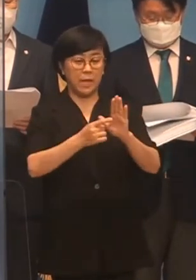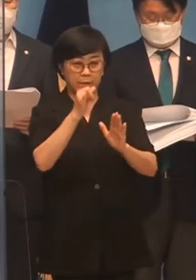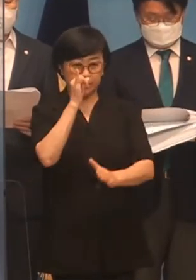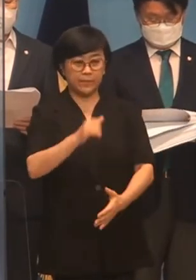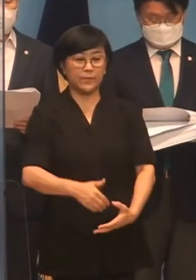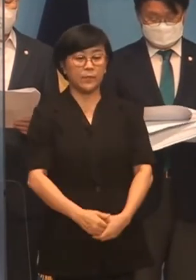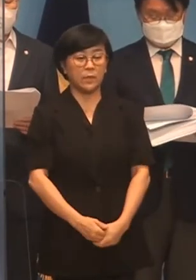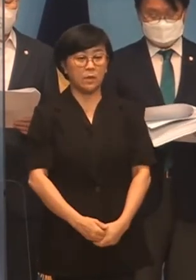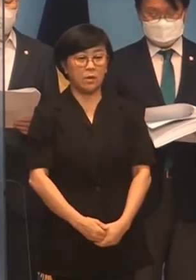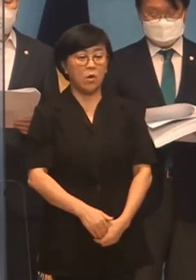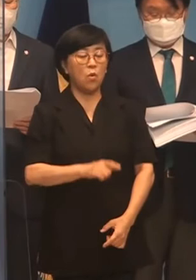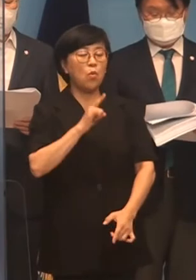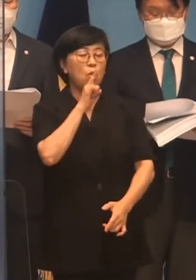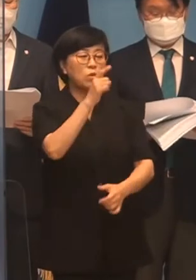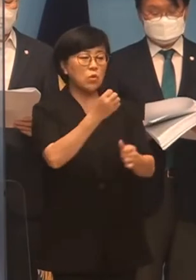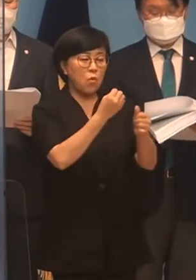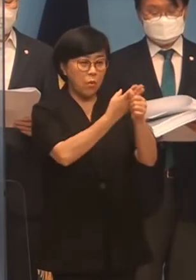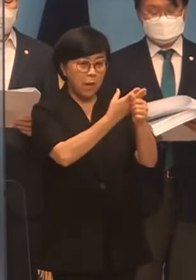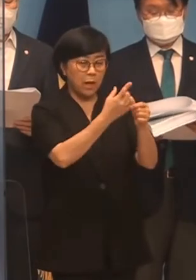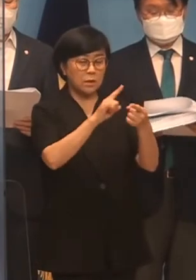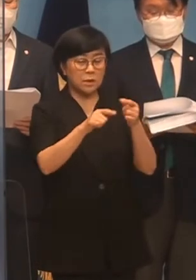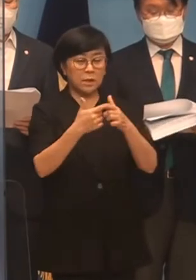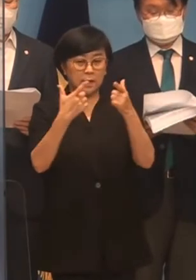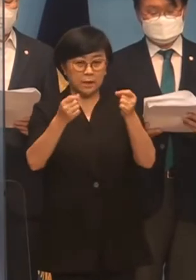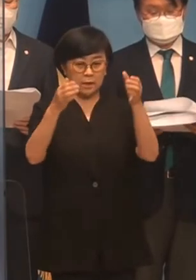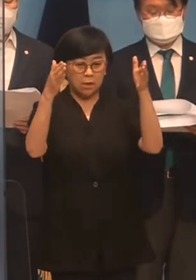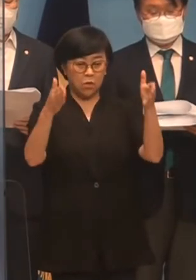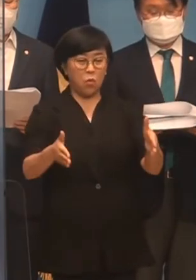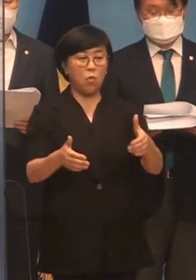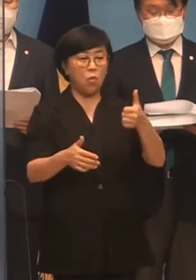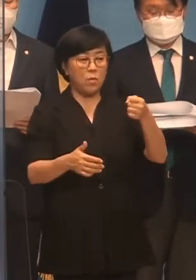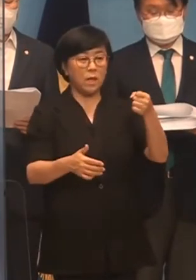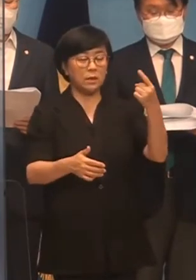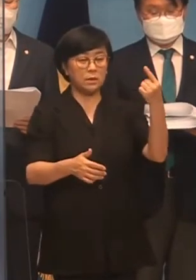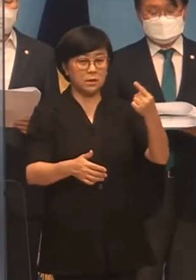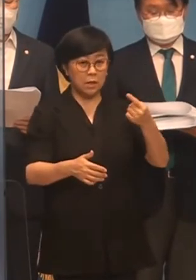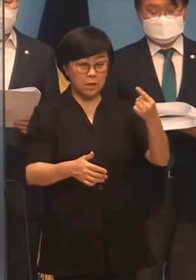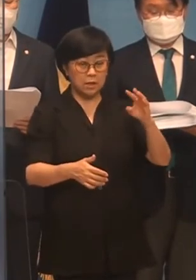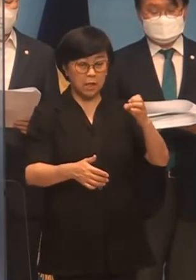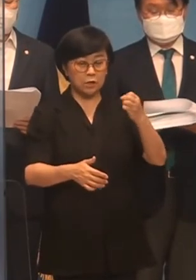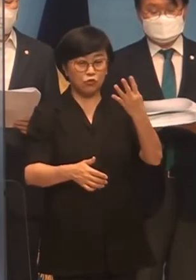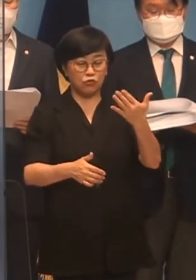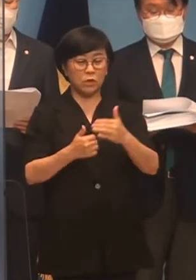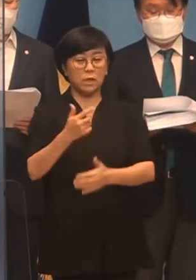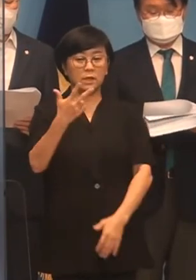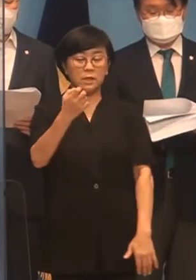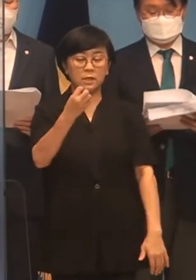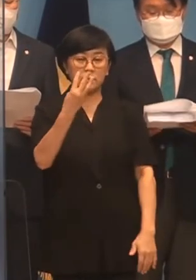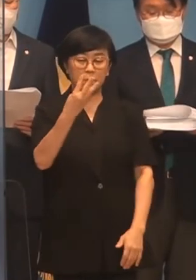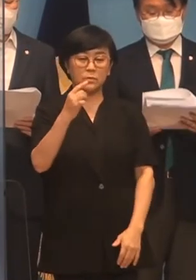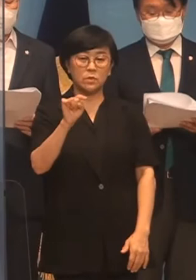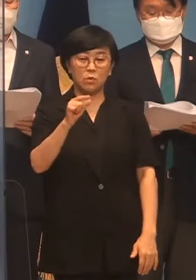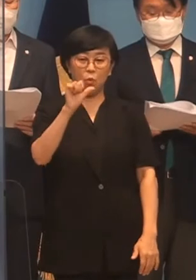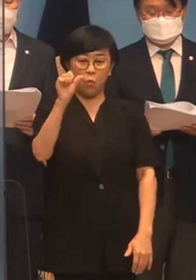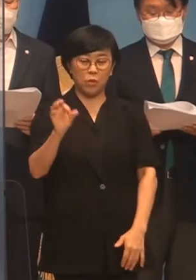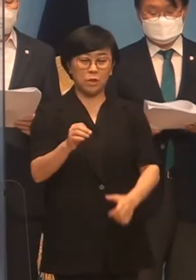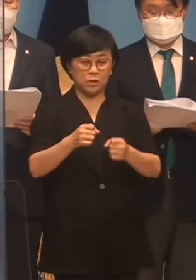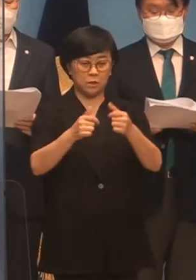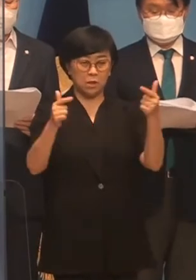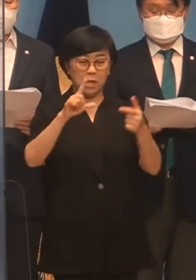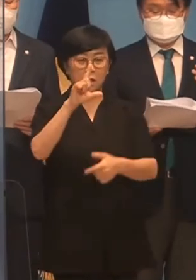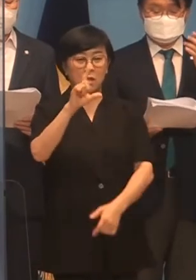밝혔습니다. 고소고발도 지난해 같은 시기 51,049건에서 73.5% 줄어든